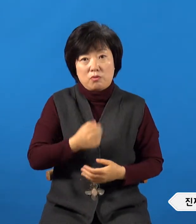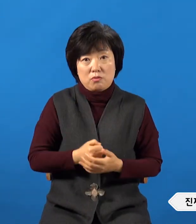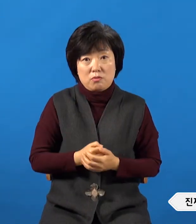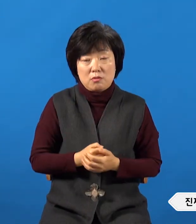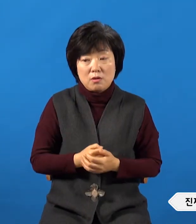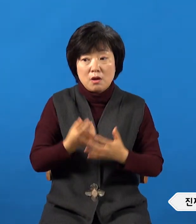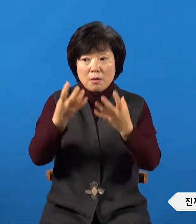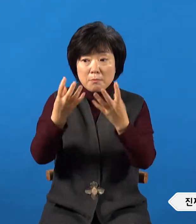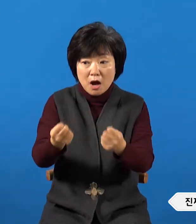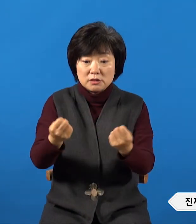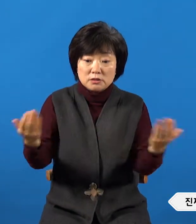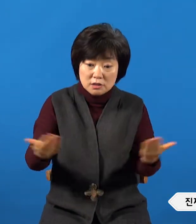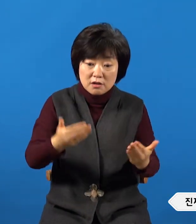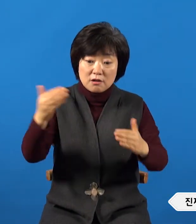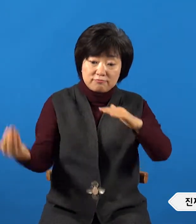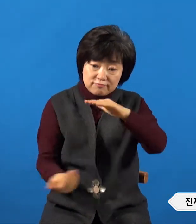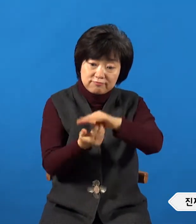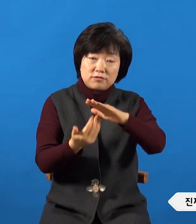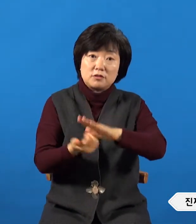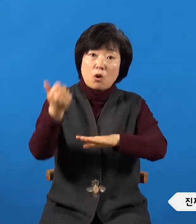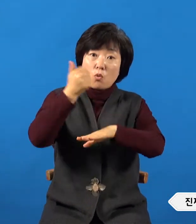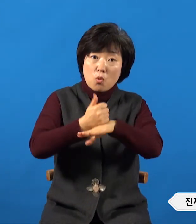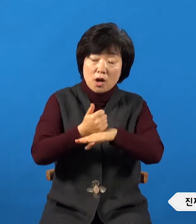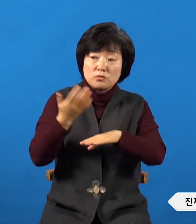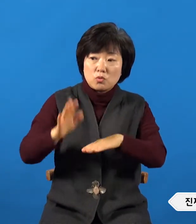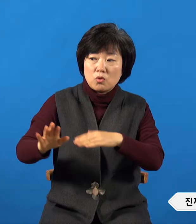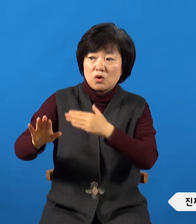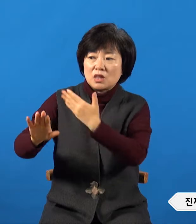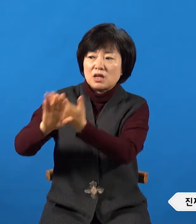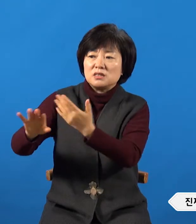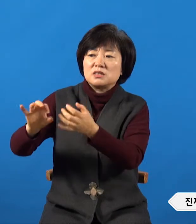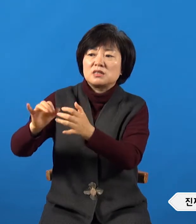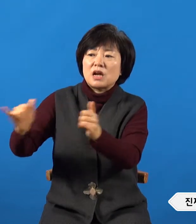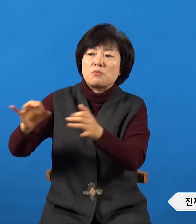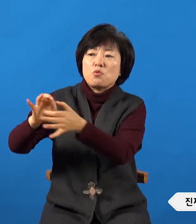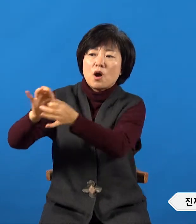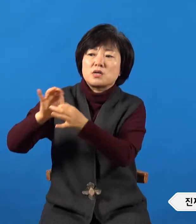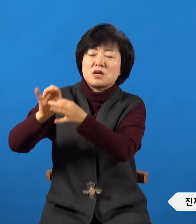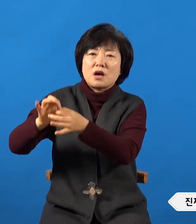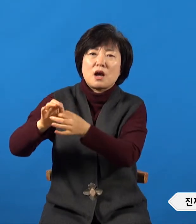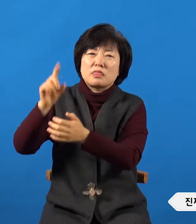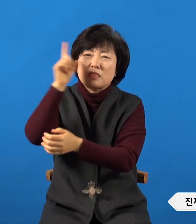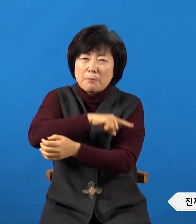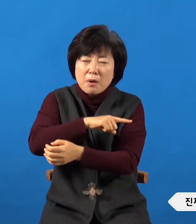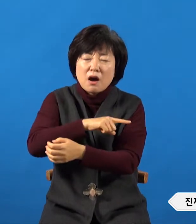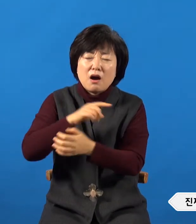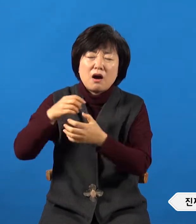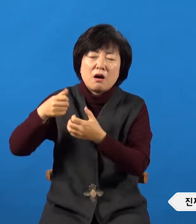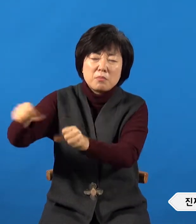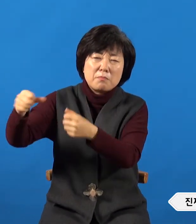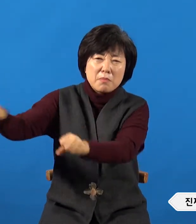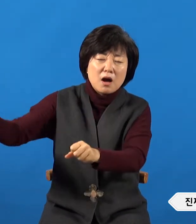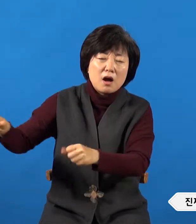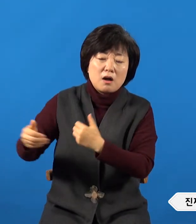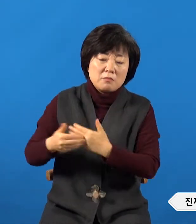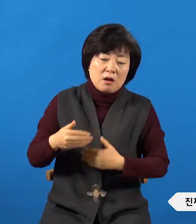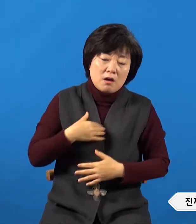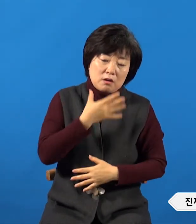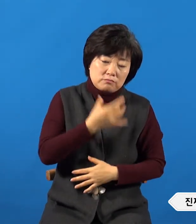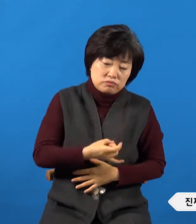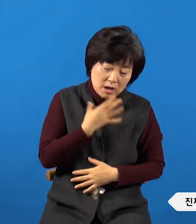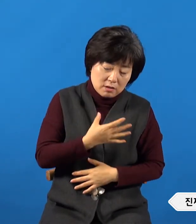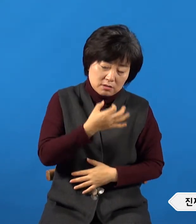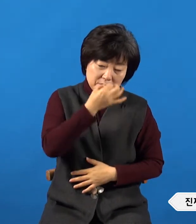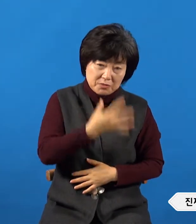없습니다. 많은 일을 이루었다 할지라도 관계가 나쁘면 우리에게 여전히 불행하고 힘든 모습을